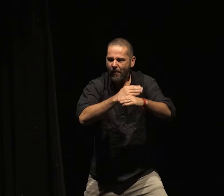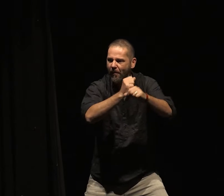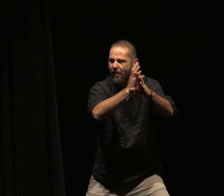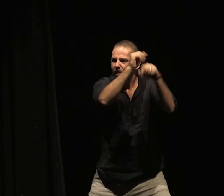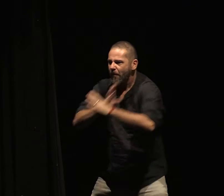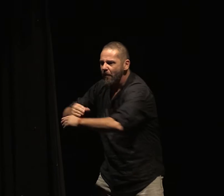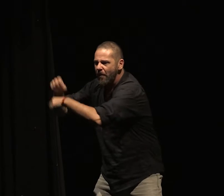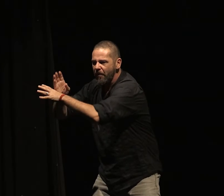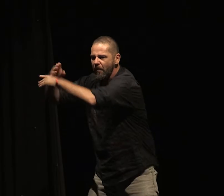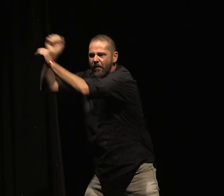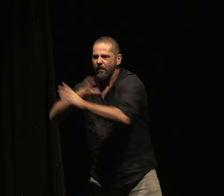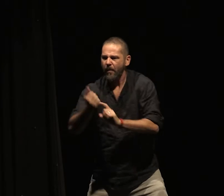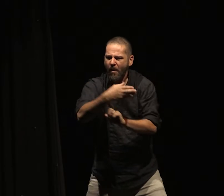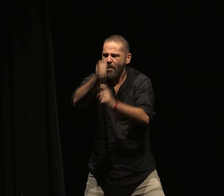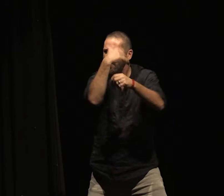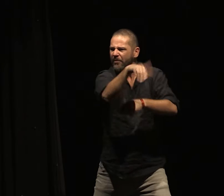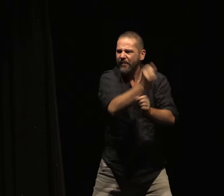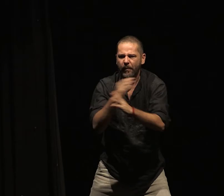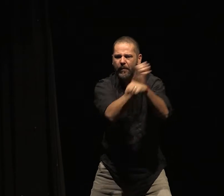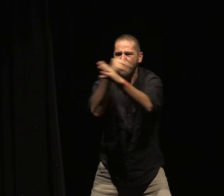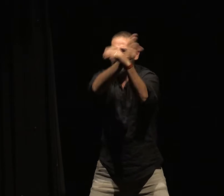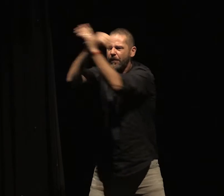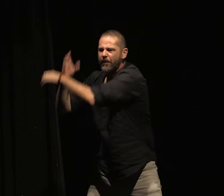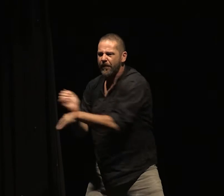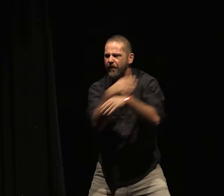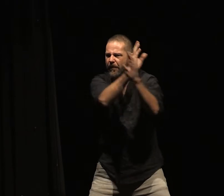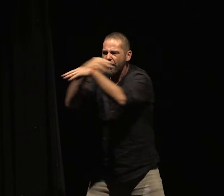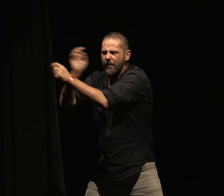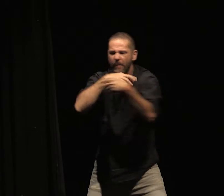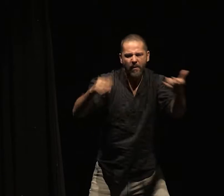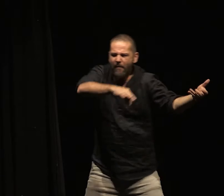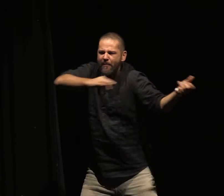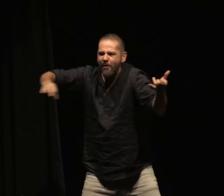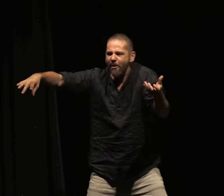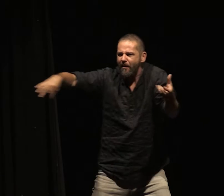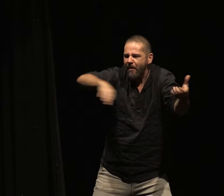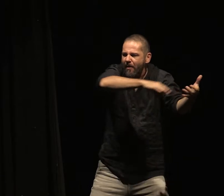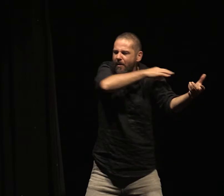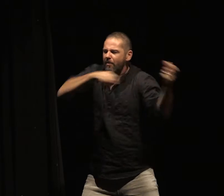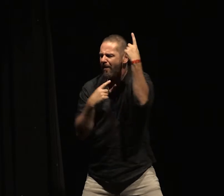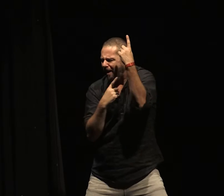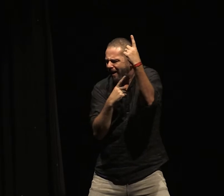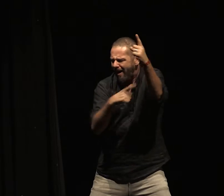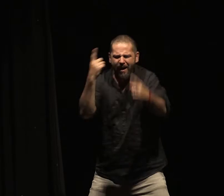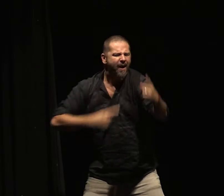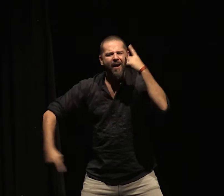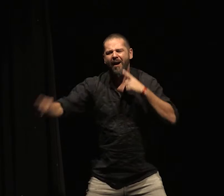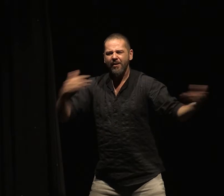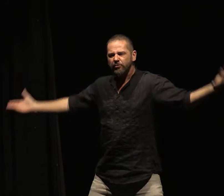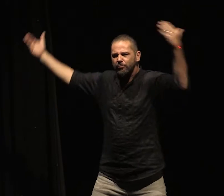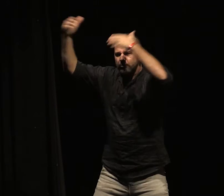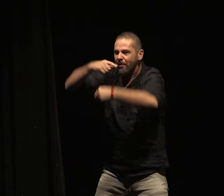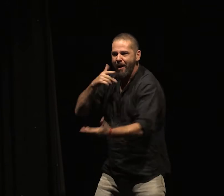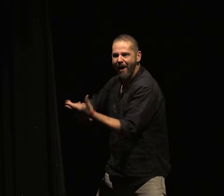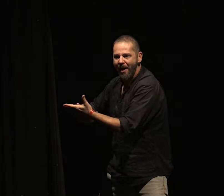bannière inachevée. Les violons, plainte de la soie ridée dans la nuit de la menthe. Les violons, voix